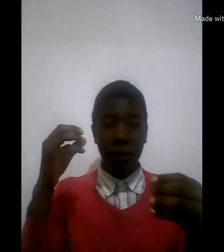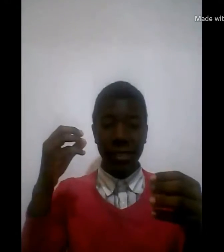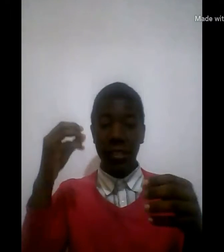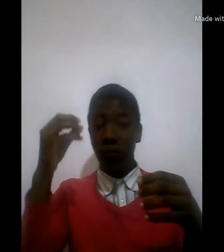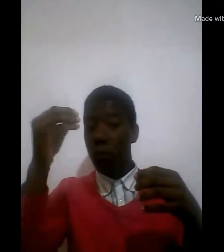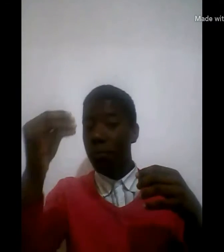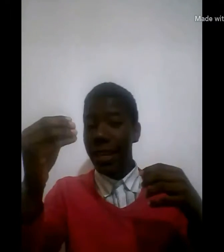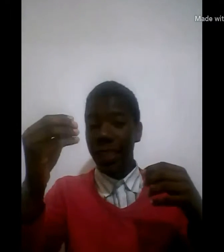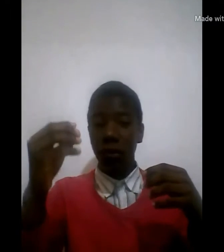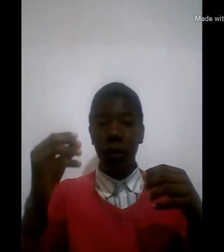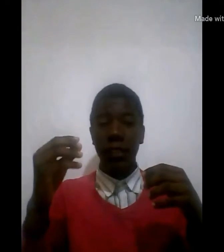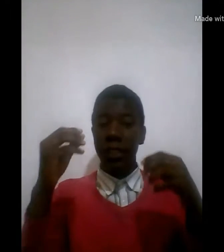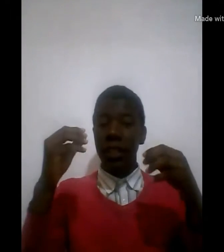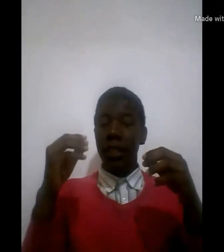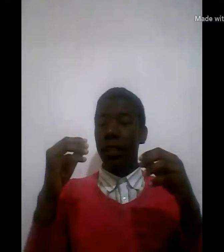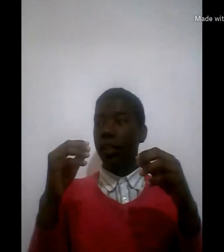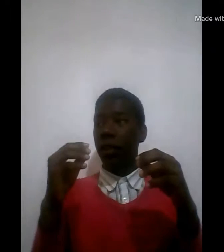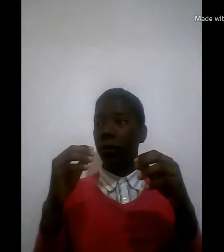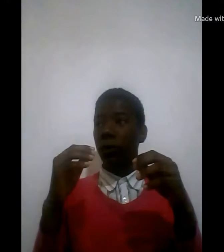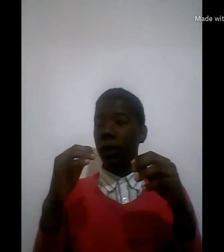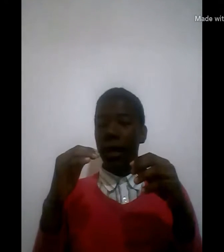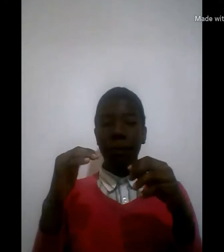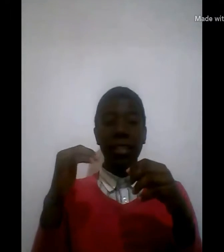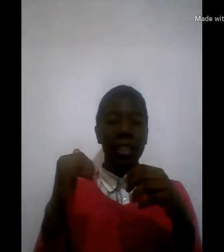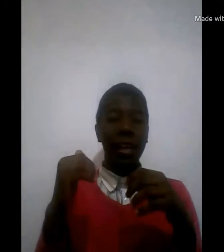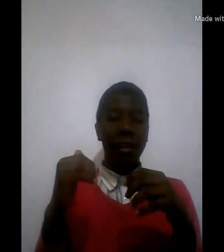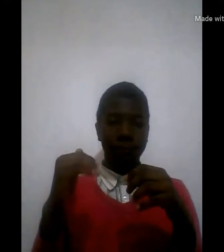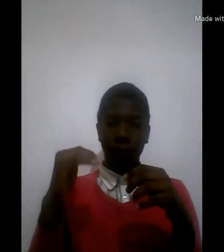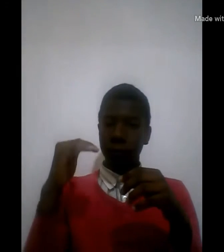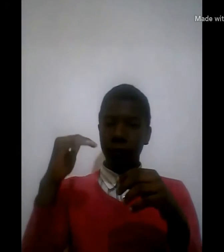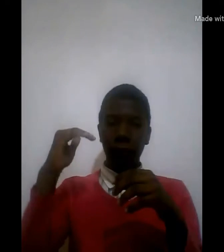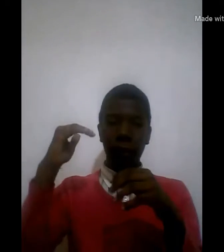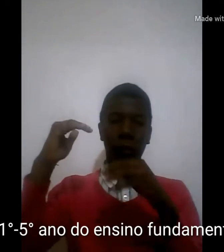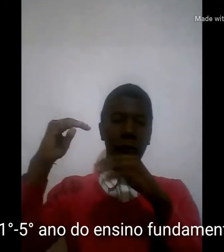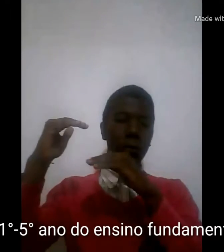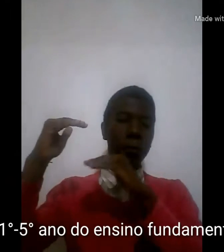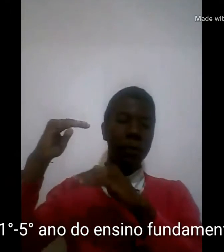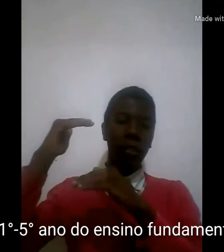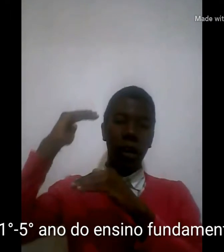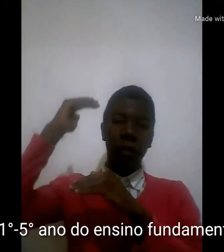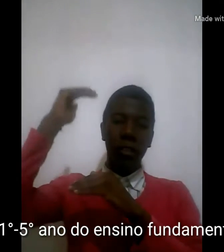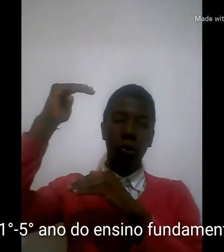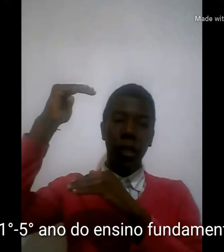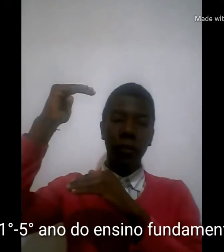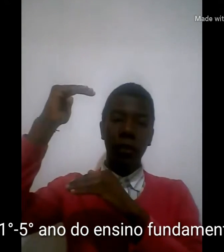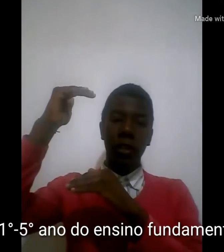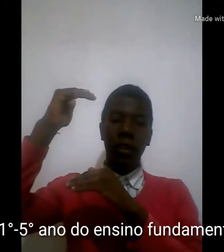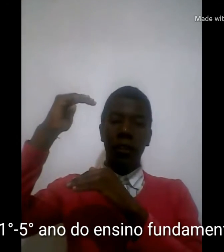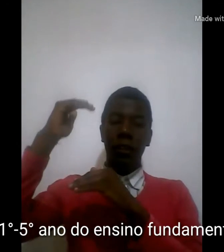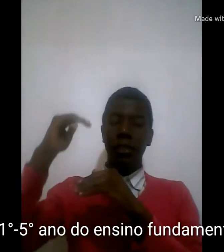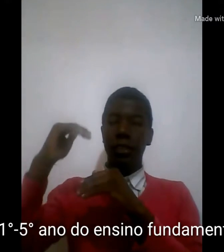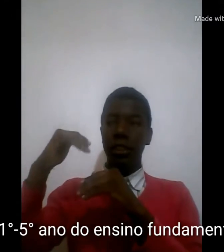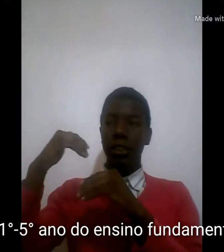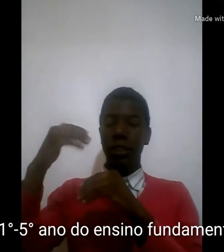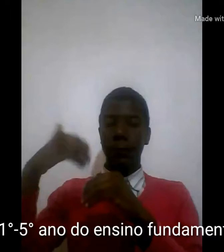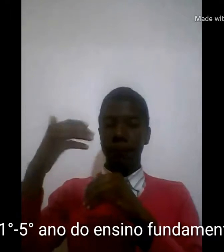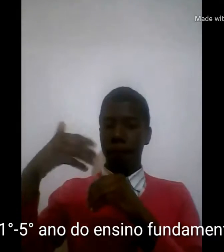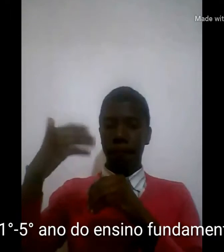começa a descobrir as coisas. Então, a minha dica é, do primeiro ao quinto ano